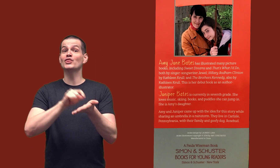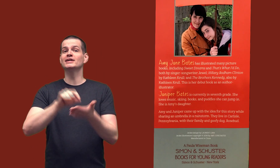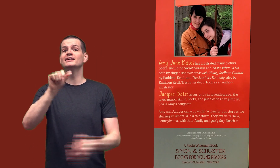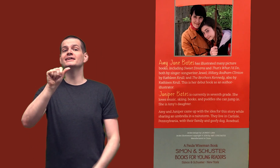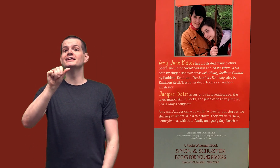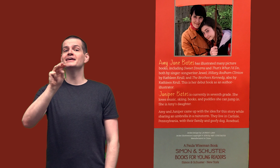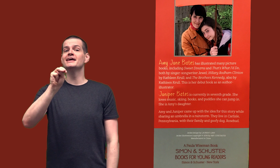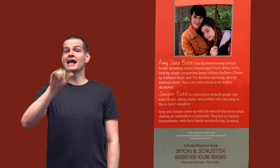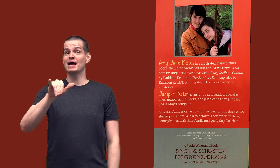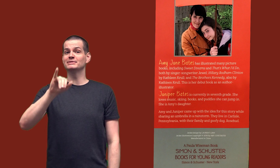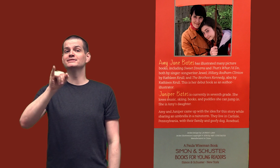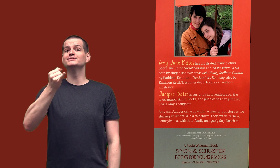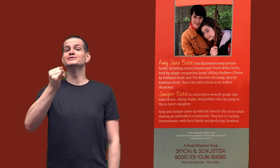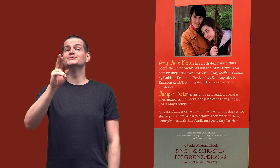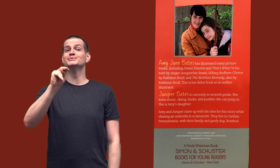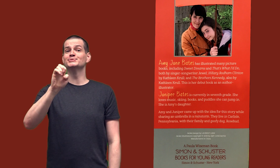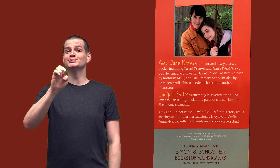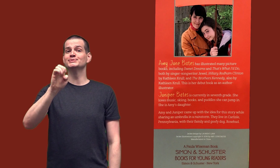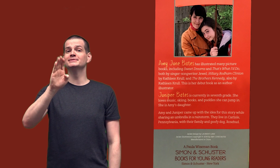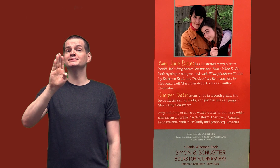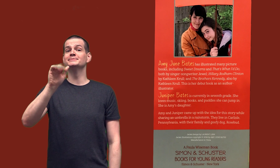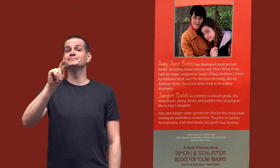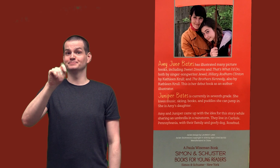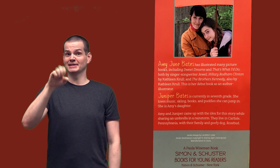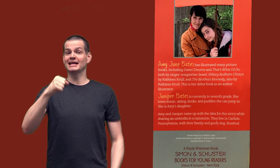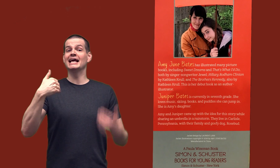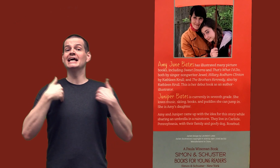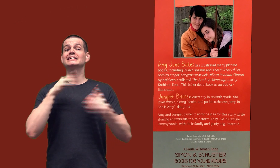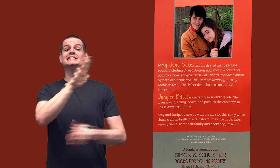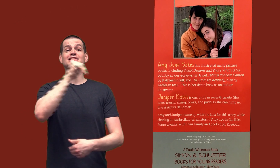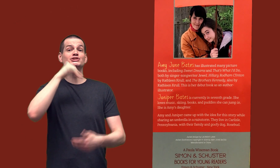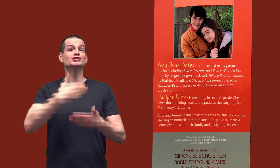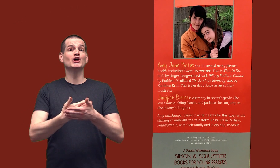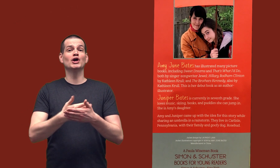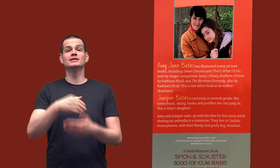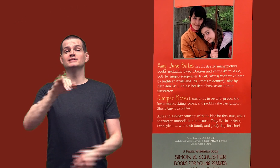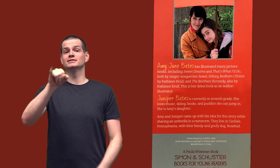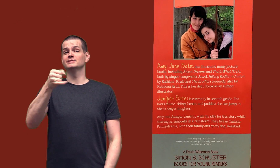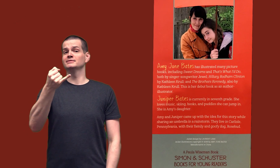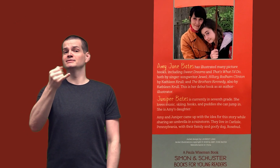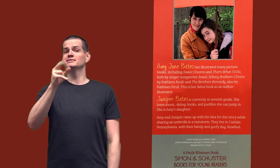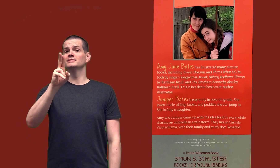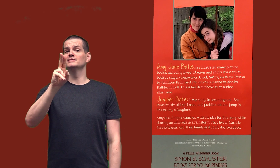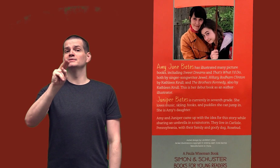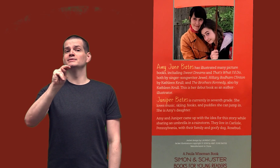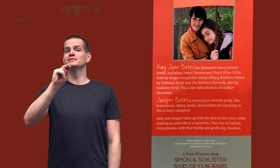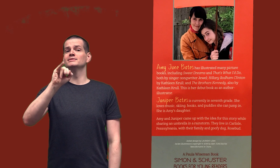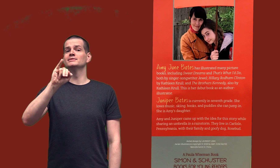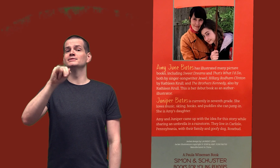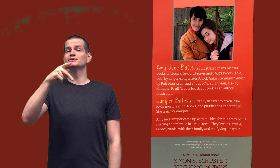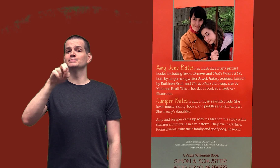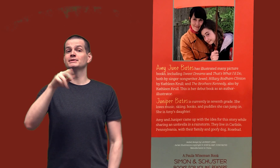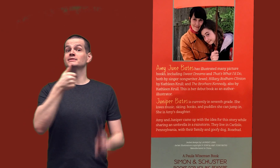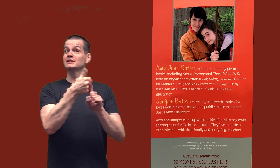Este libro fue escrito por Amy June Bates y su hija Juniper